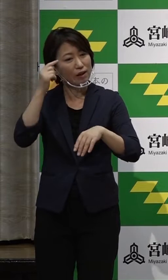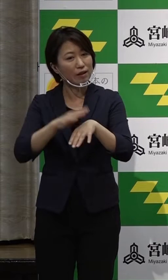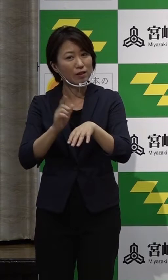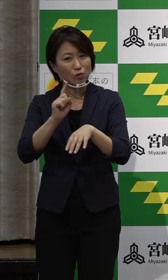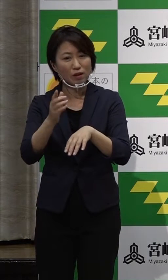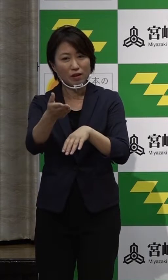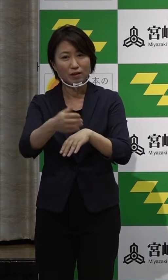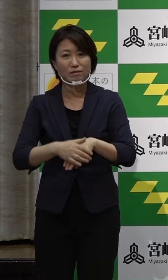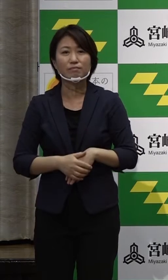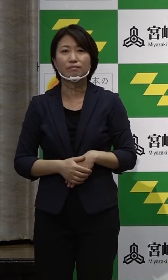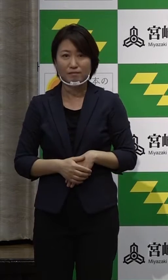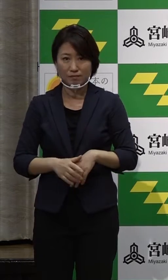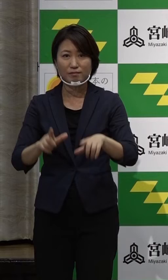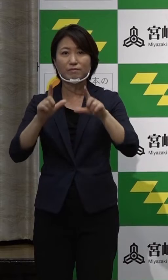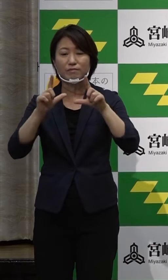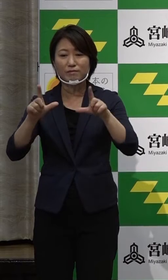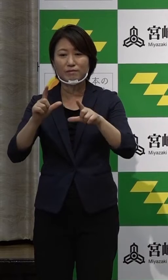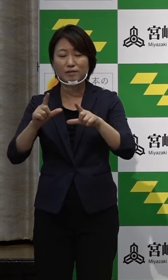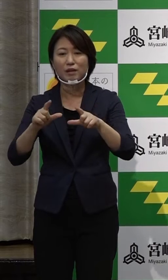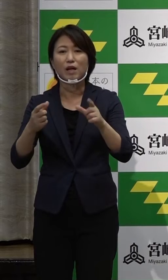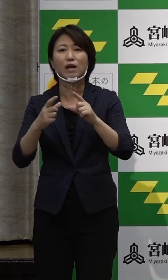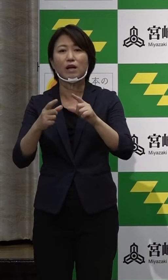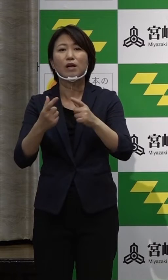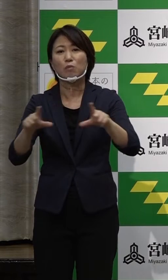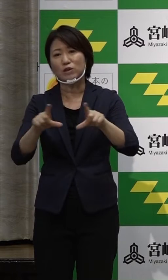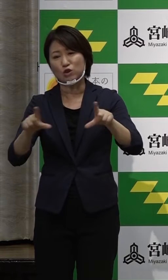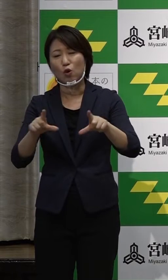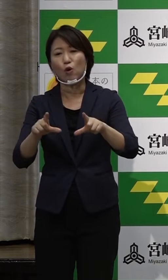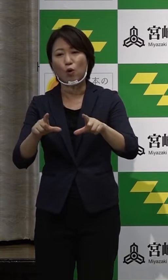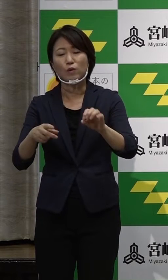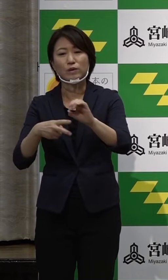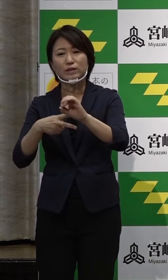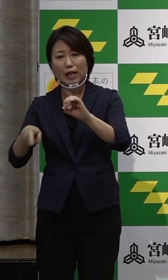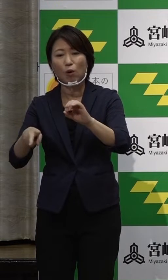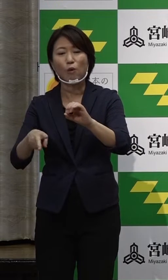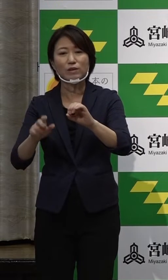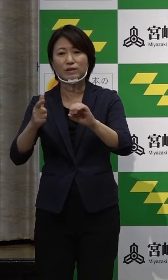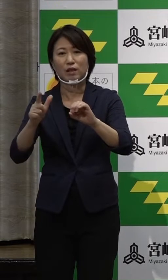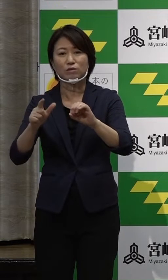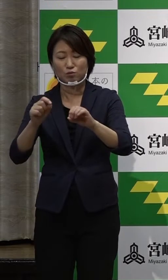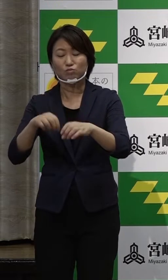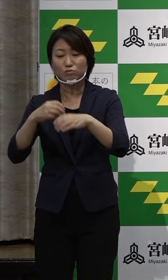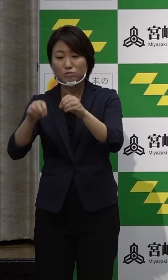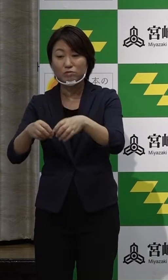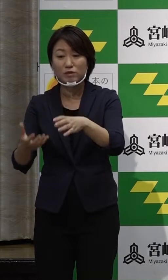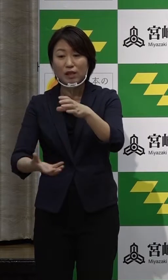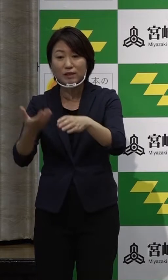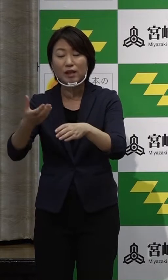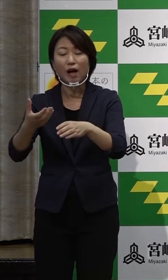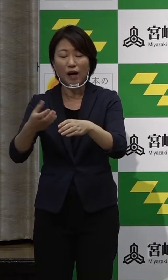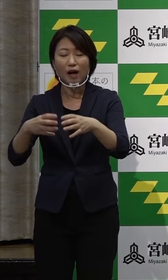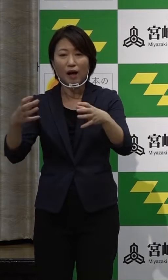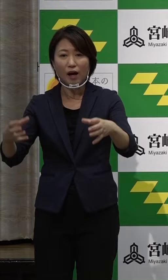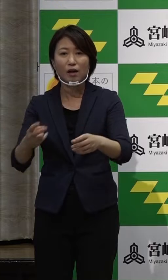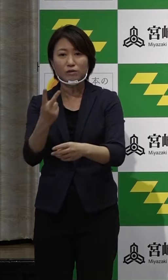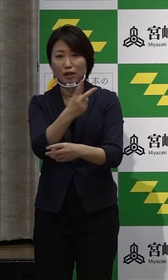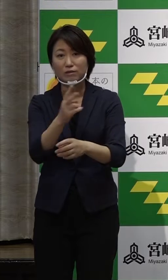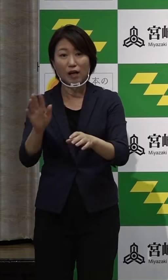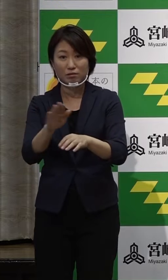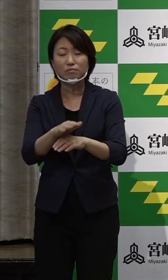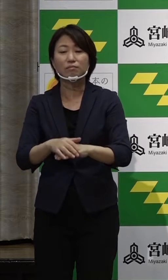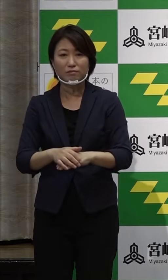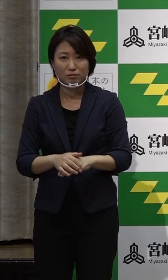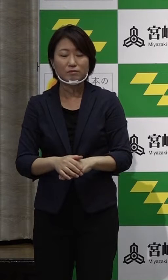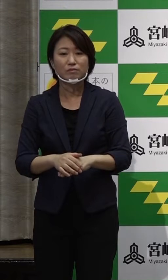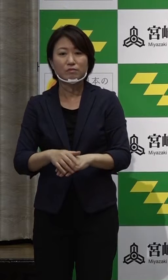い、はい、クラスターももちろんゼロではないわけであります。昨日発生をしたクラスターは、いわば